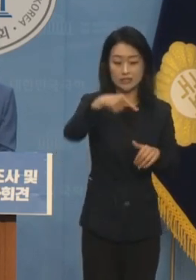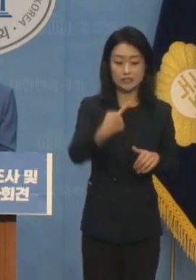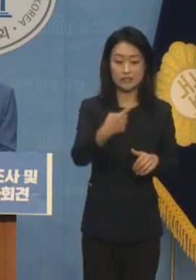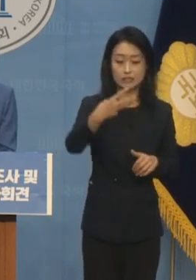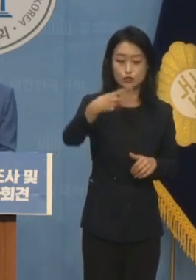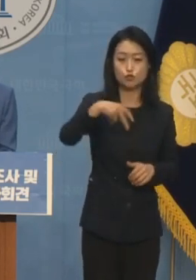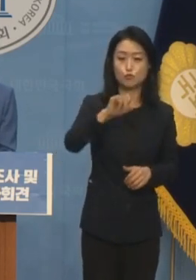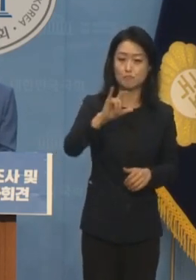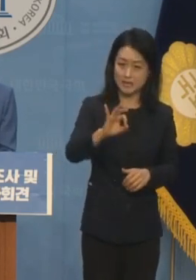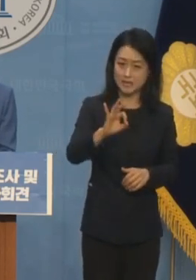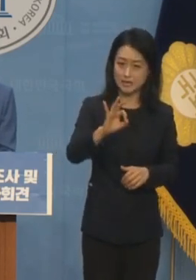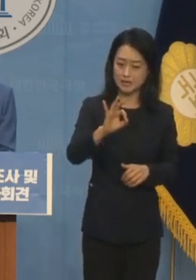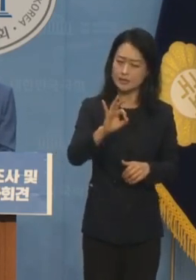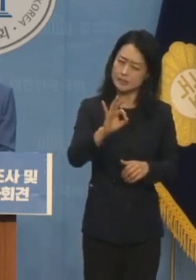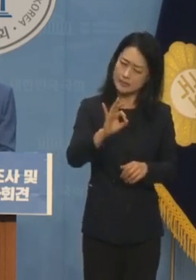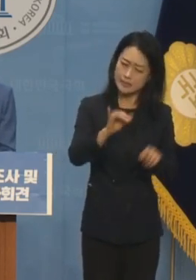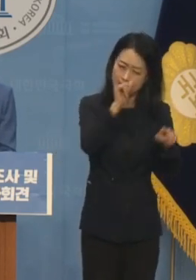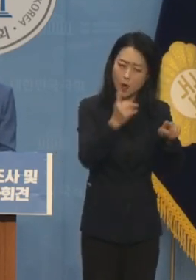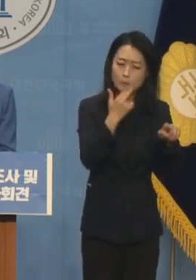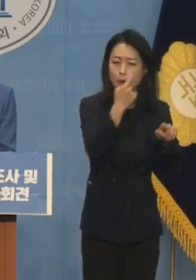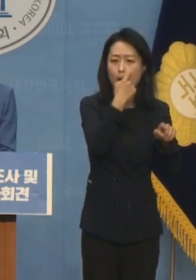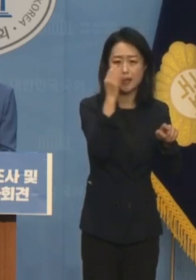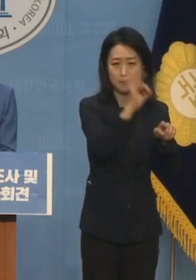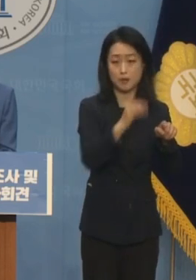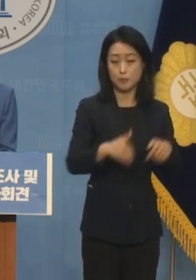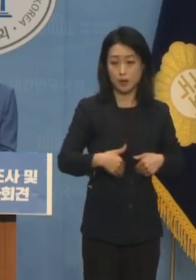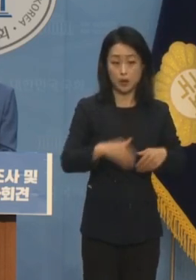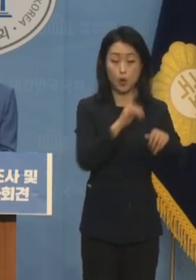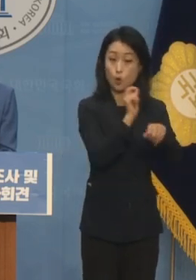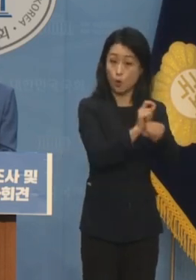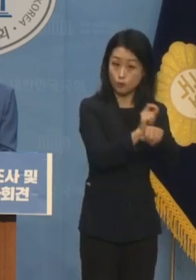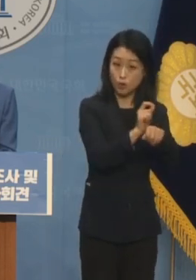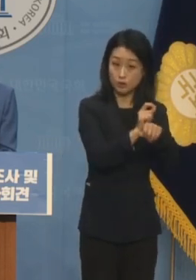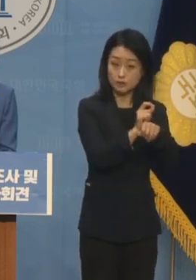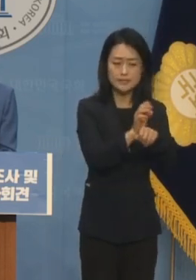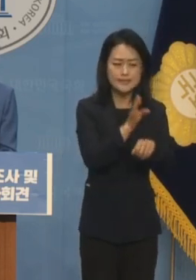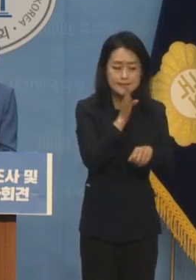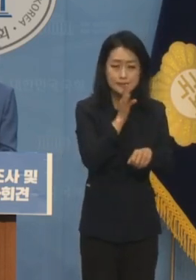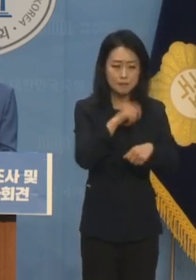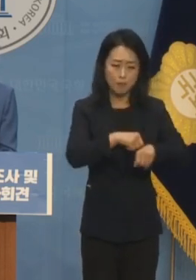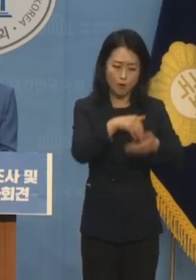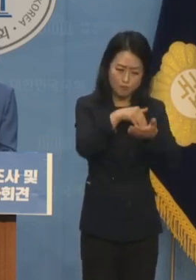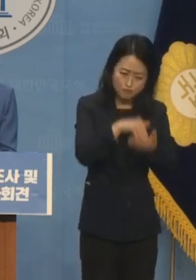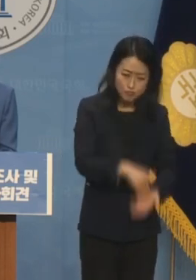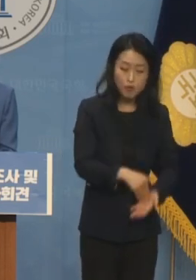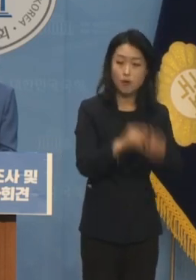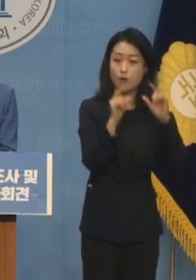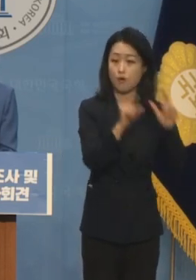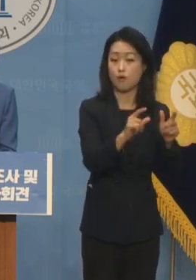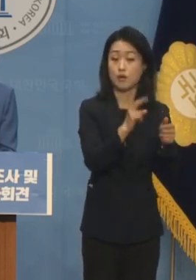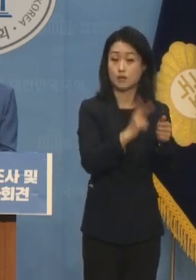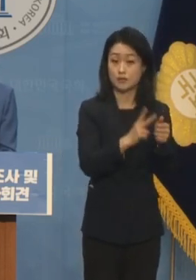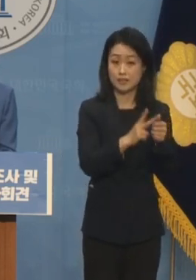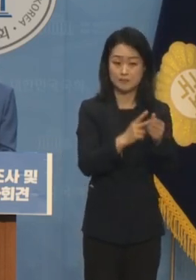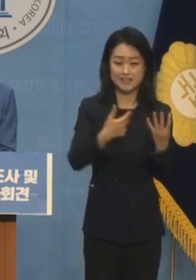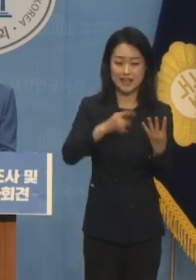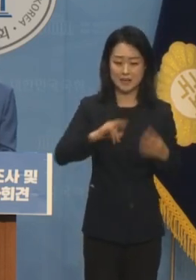그루밍 범죄는 민형사상 책임 이외에 공무원일 경우 중징계 대상이고 교원이 4대